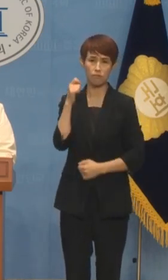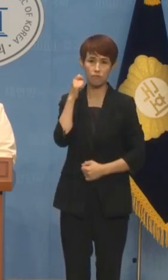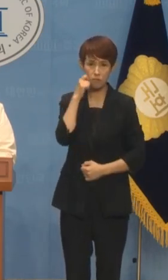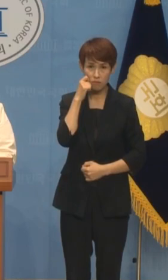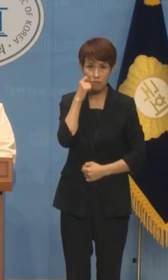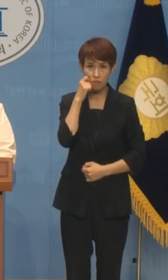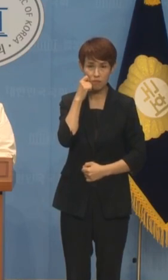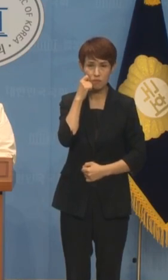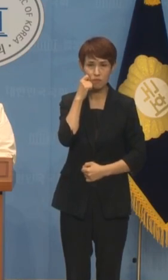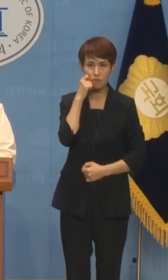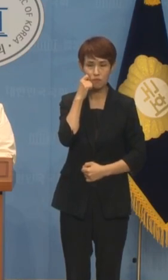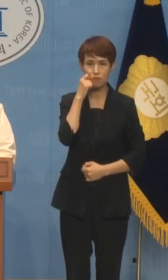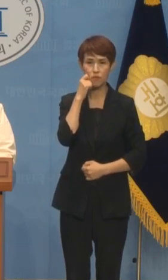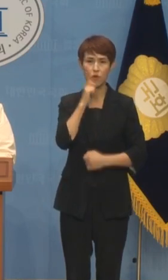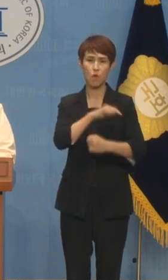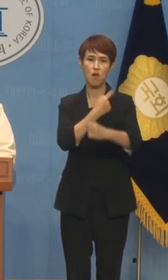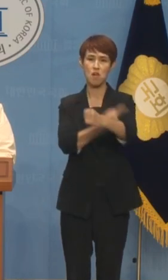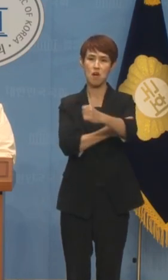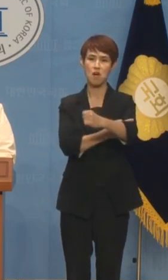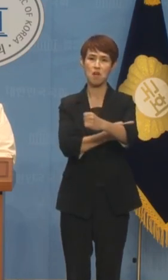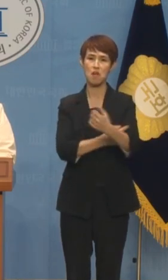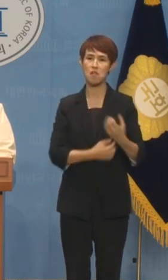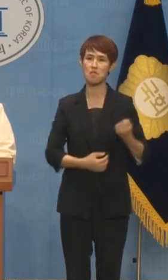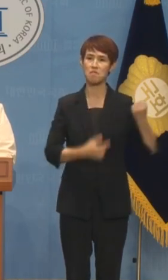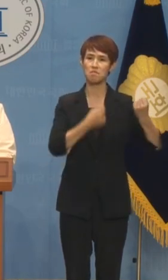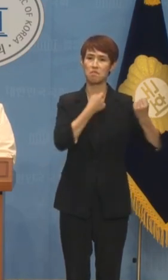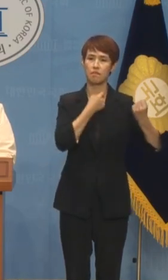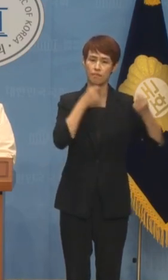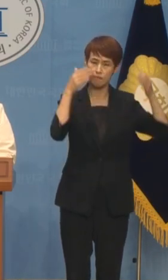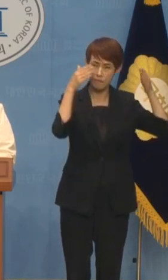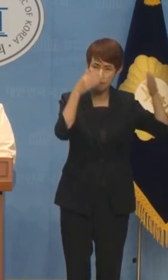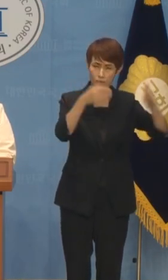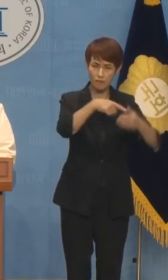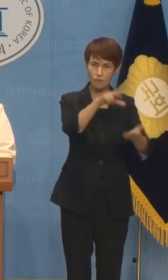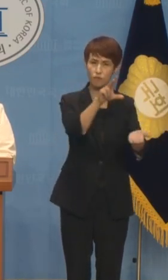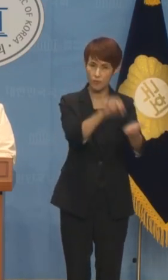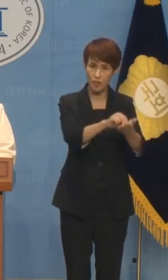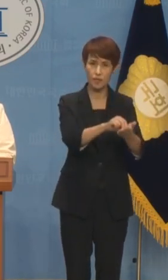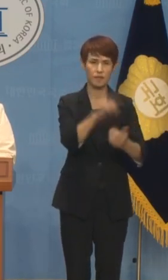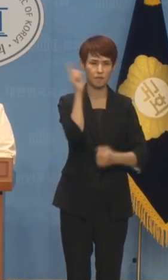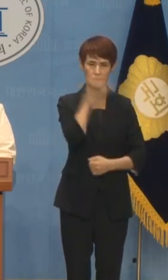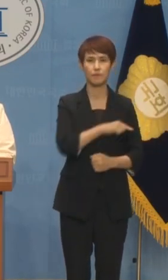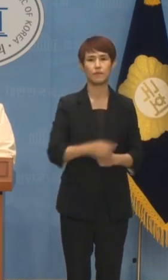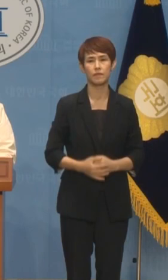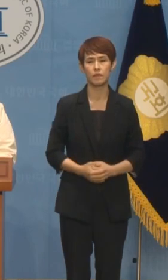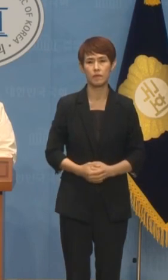못하고 제 권력을 유지하는 데 몰두하는 행태입니다.